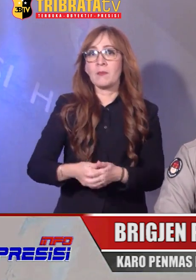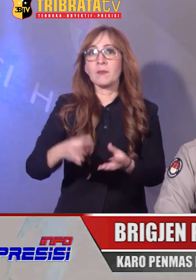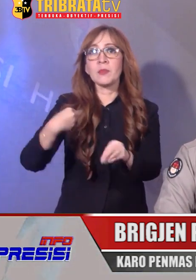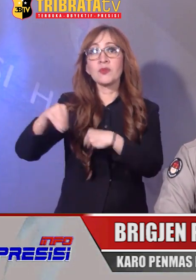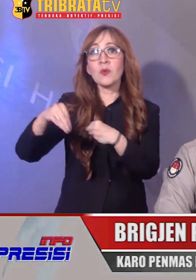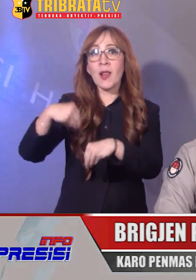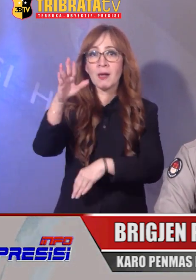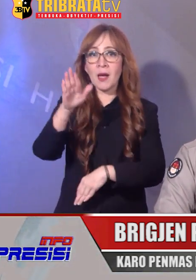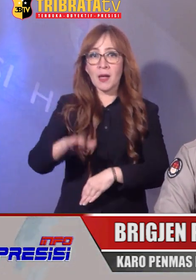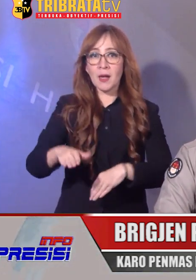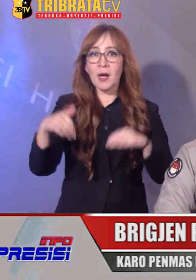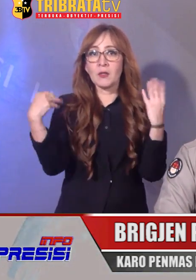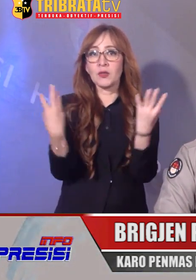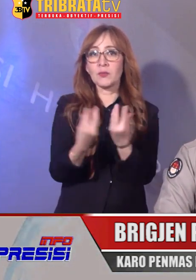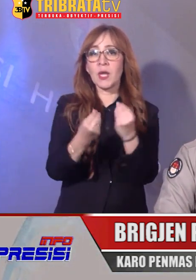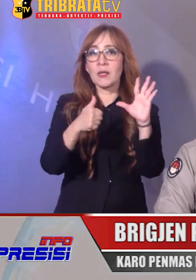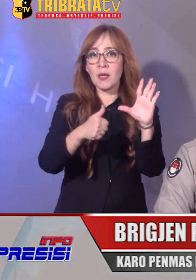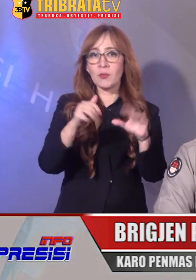69